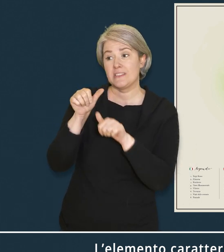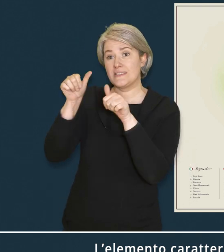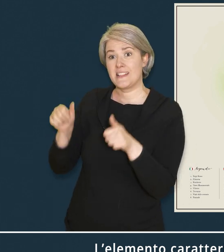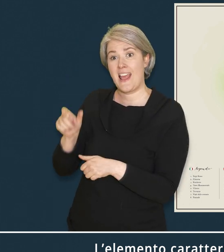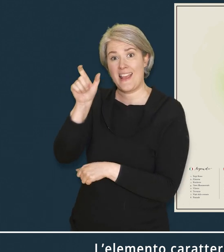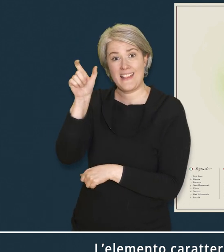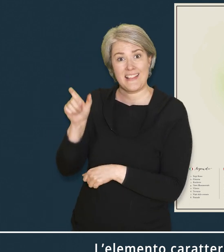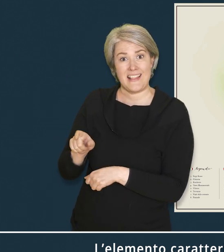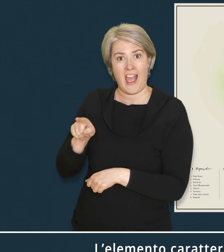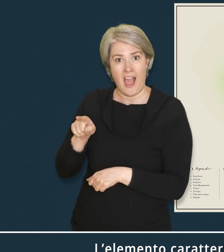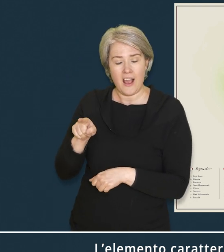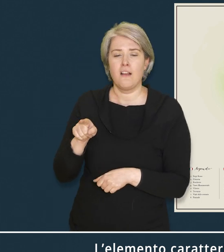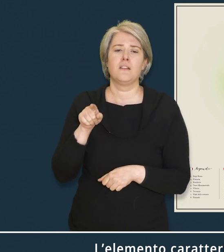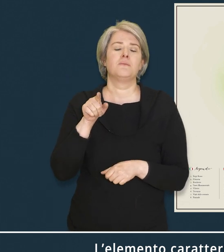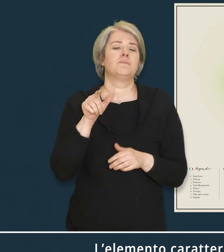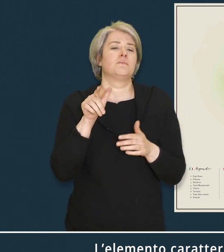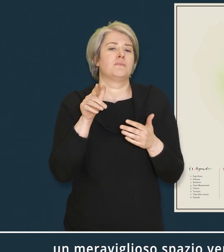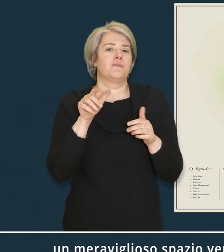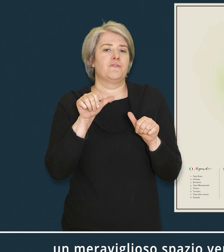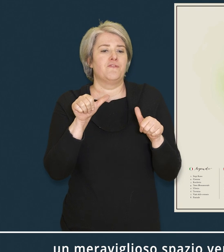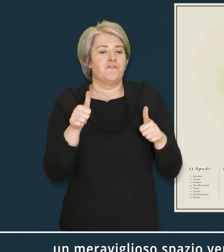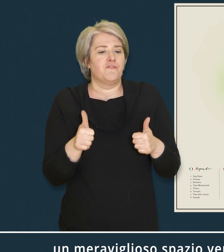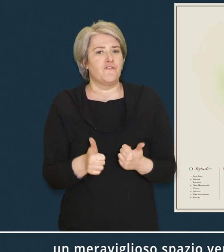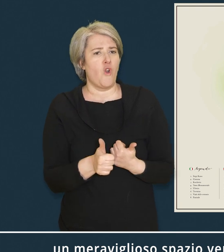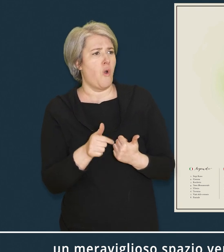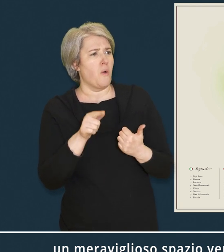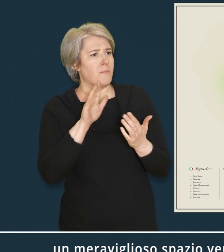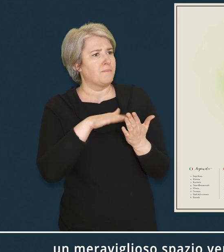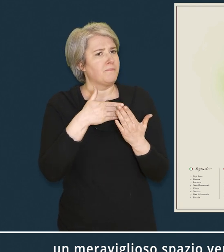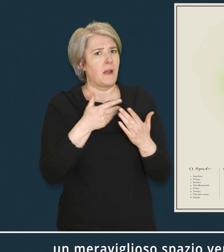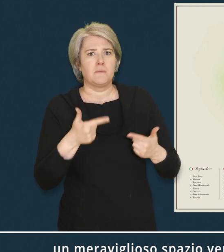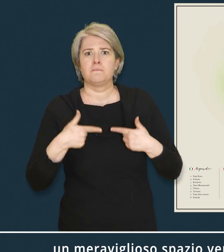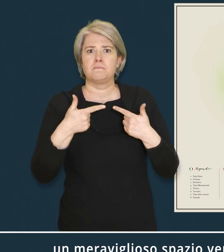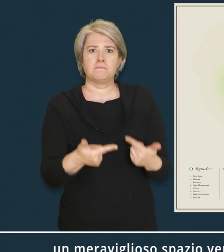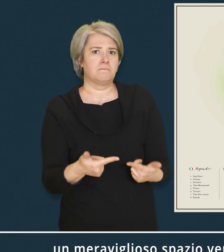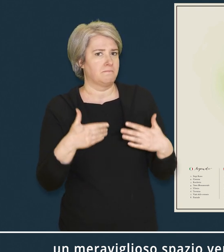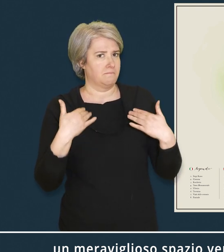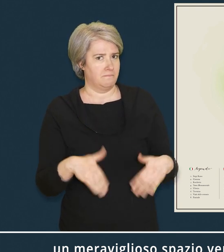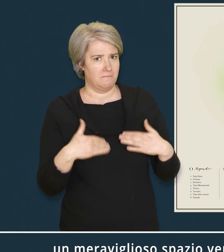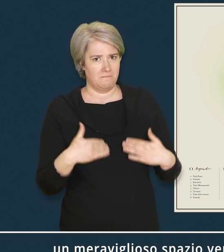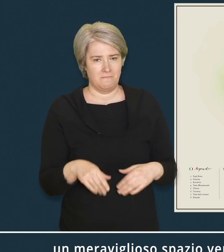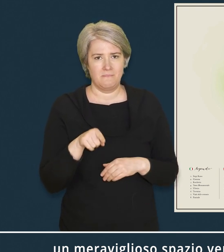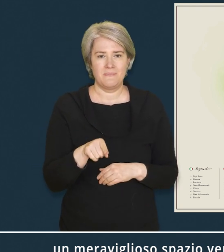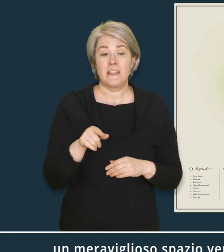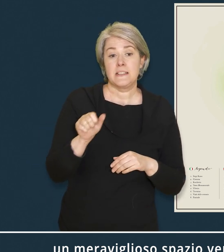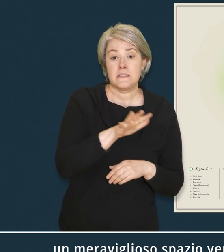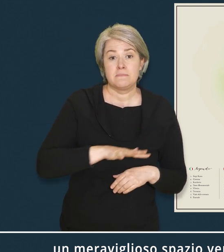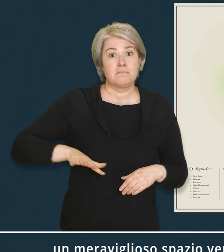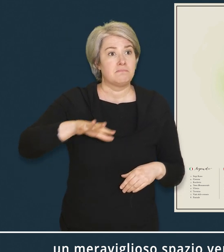il giardino all'italiana. Un meraviglioso spazio verde che racconta la sua